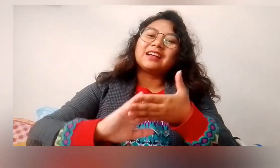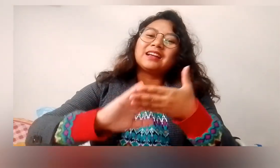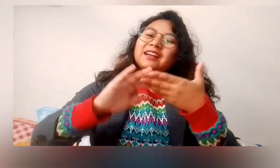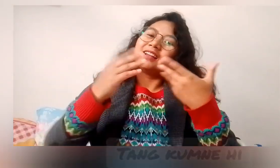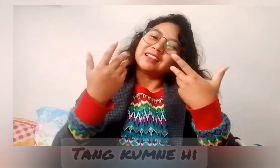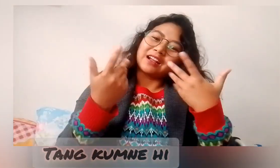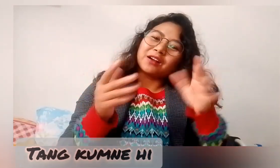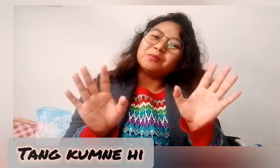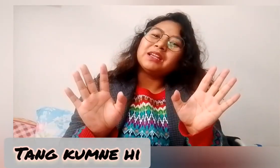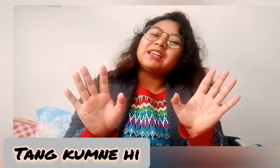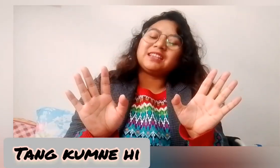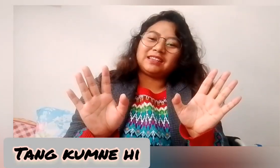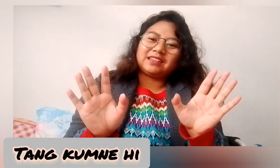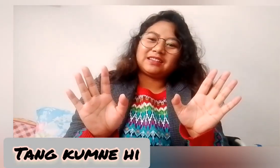Te kumni hi